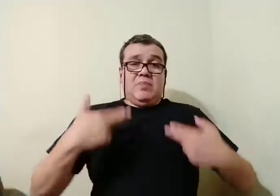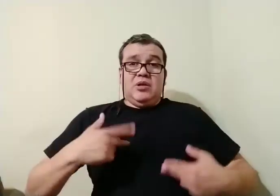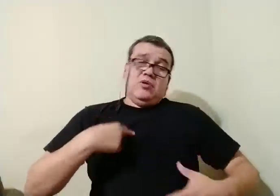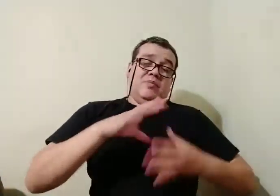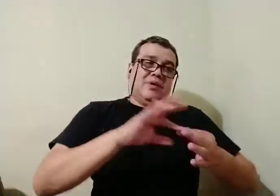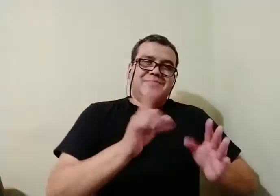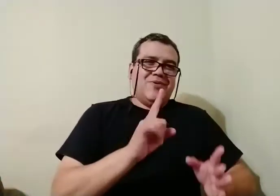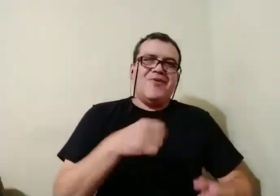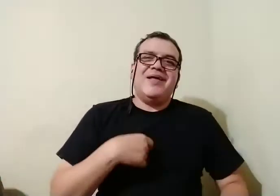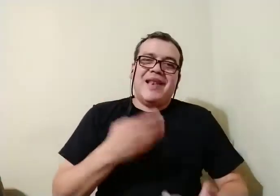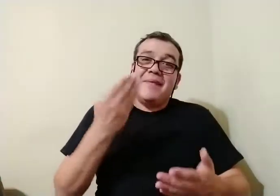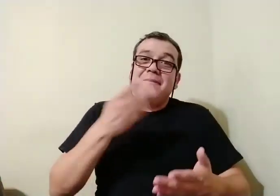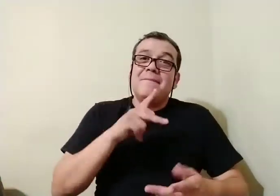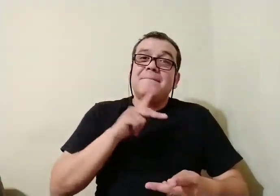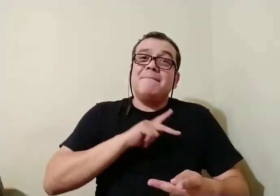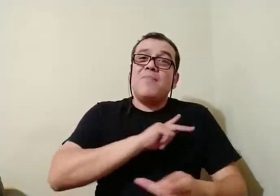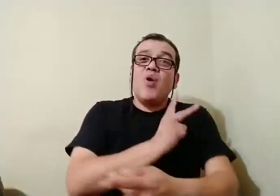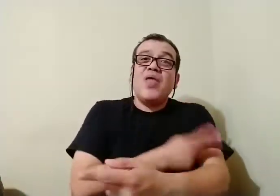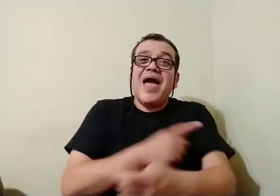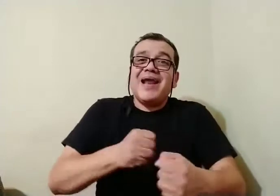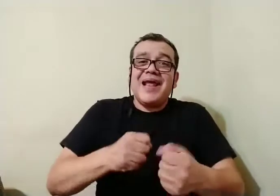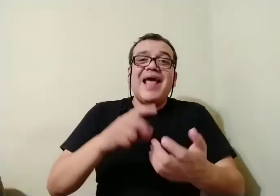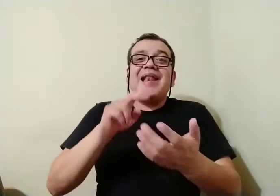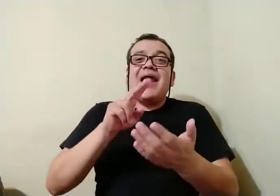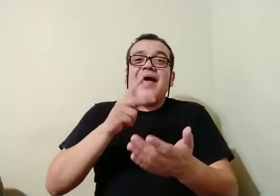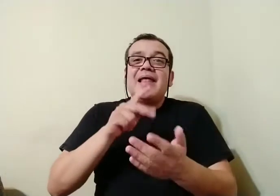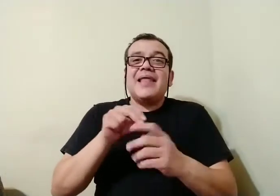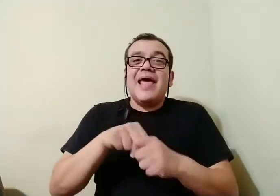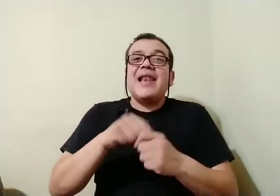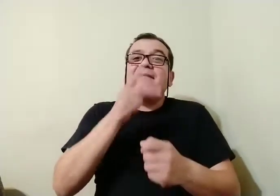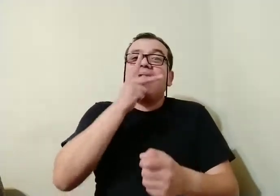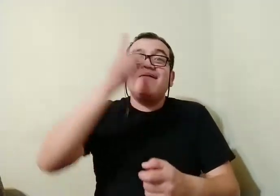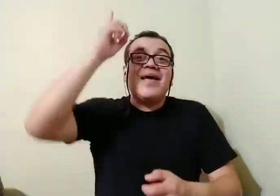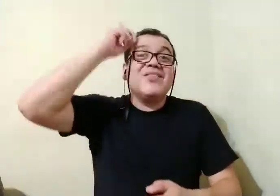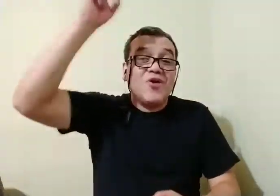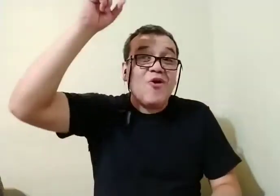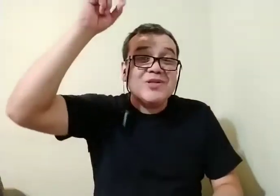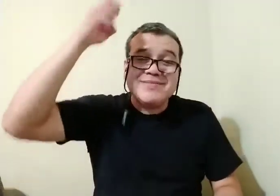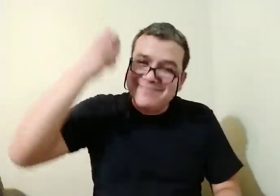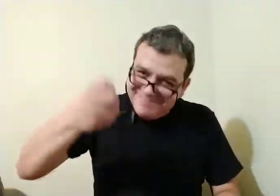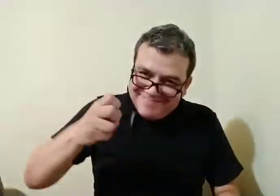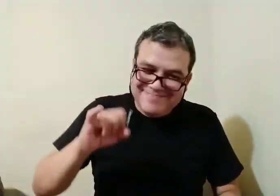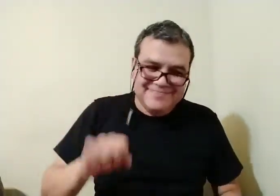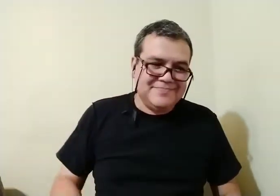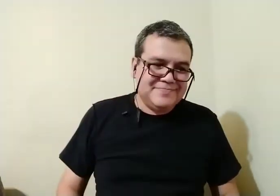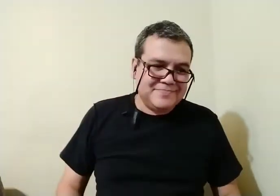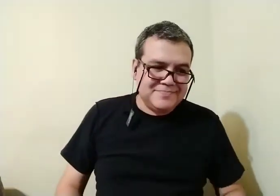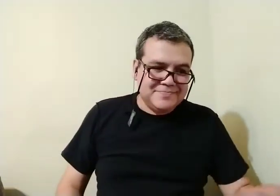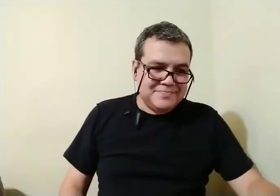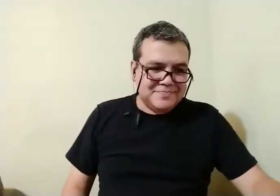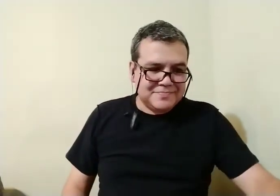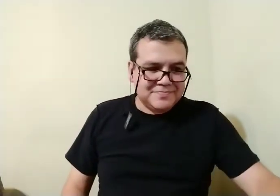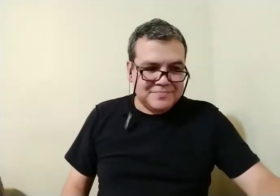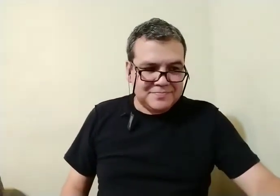El libro de los Hechos revela a Dios obrando milagros en la vida humana a través de